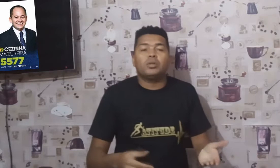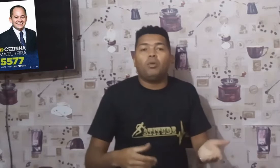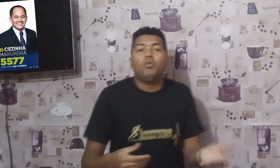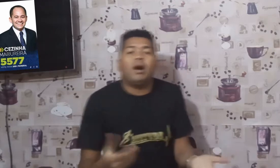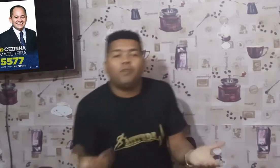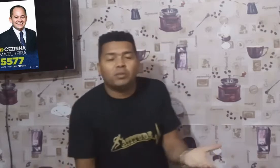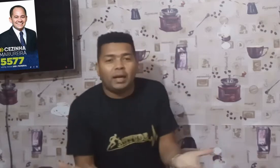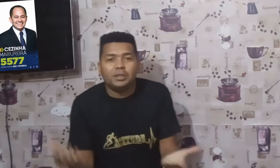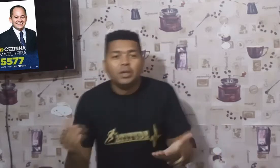contra a vontade